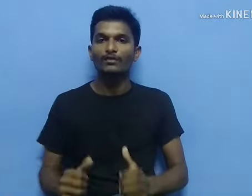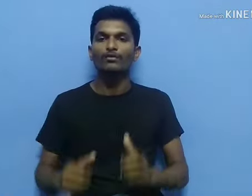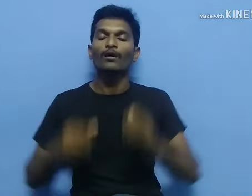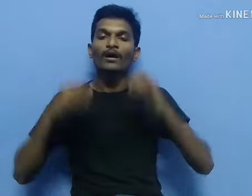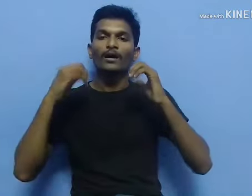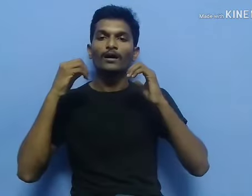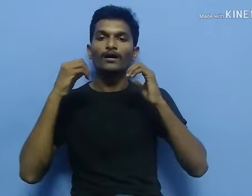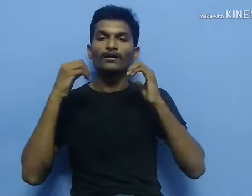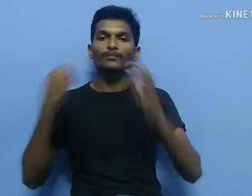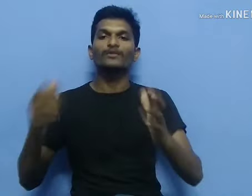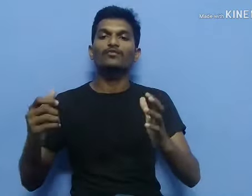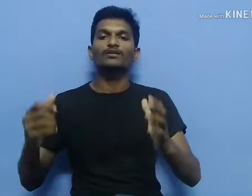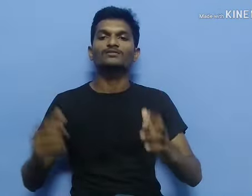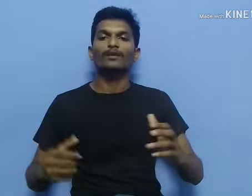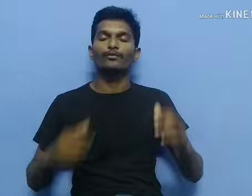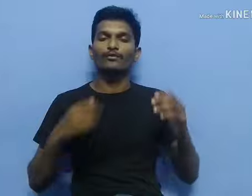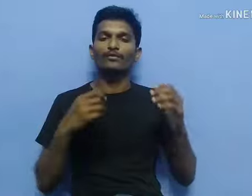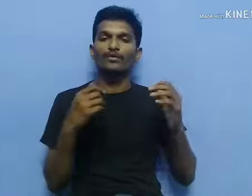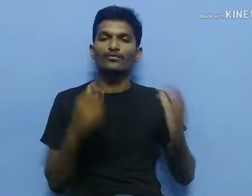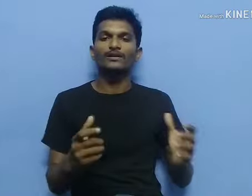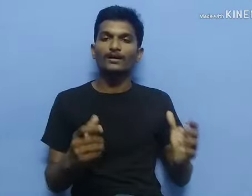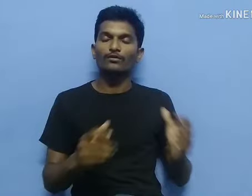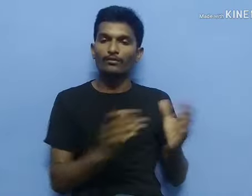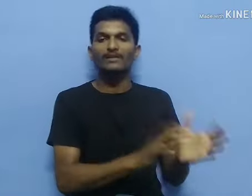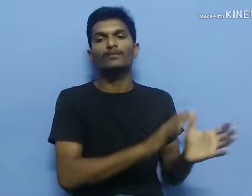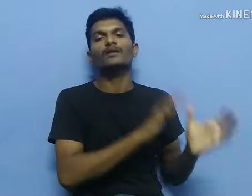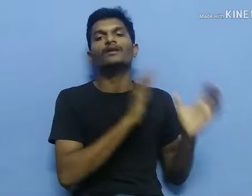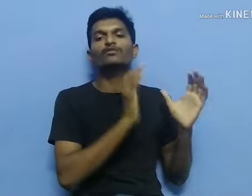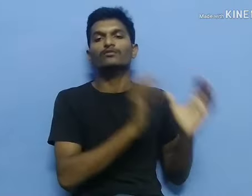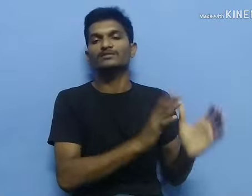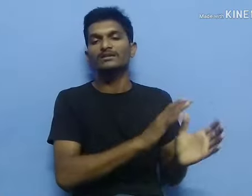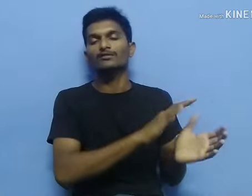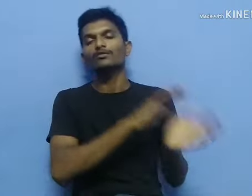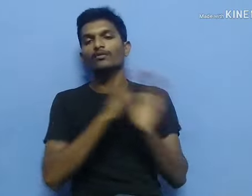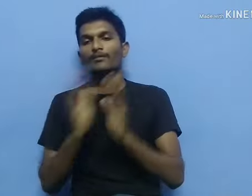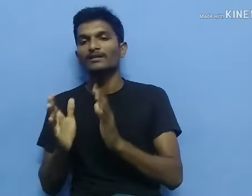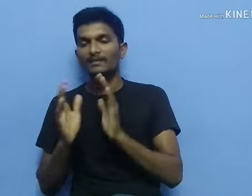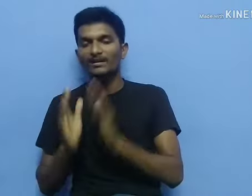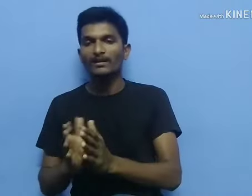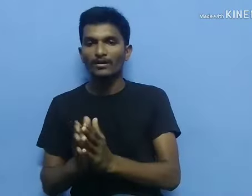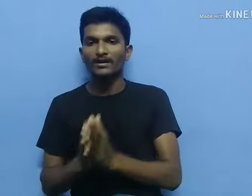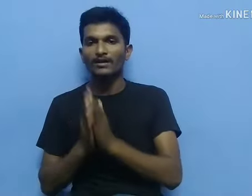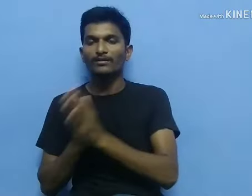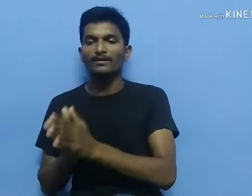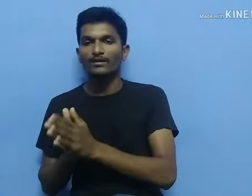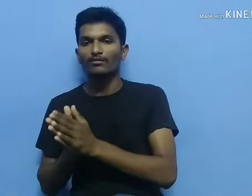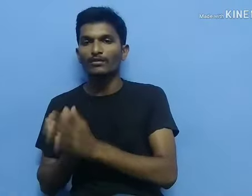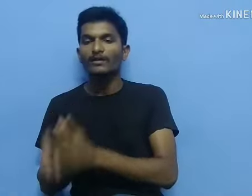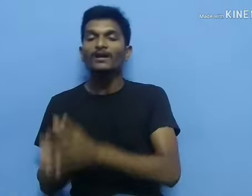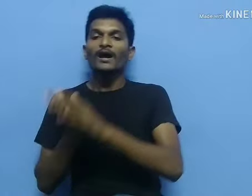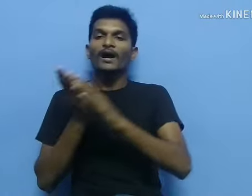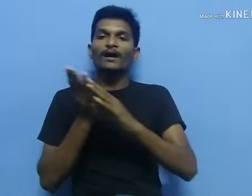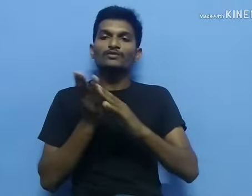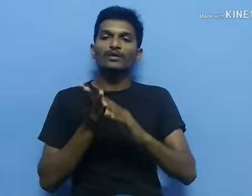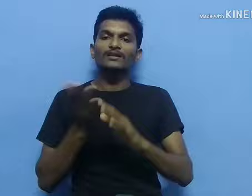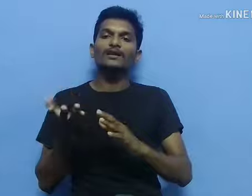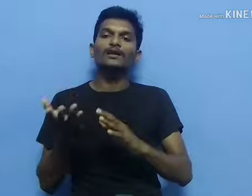இருக்கணும், இப்படி இவ்வளவுதான் சாப்பிடணும், இவ்வளவு ஃபிட்டா இருக்கணும் அப்படிங்கிற மாதிரியான ஒரு விஷயத்த வந்து உங்க மேல திணிக்க மாட்டாங்க அப்படிங்கறதுதான் உண்மை. சோ அதனால